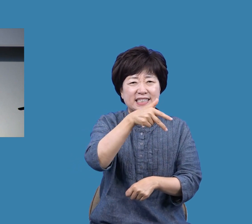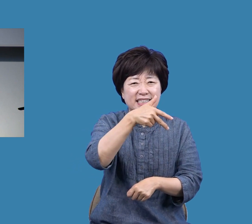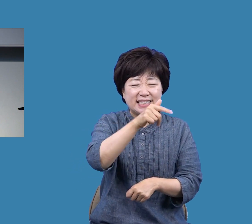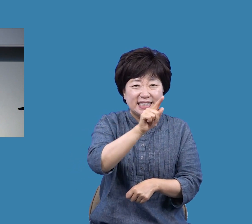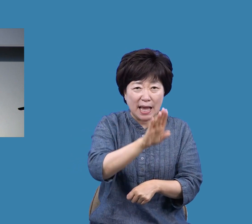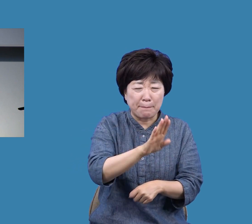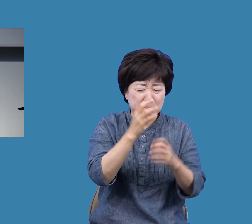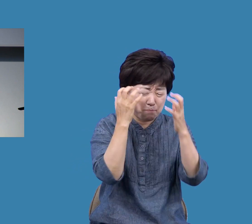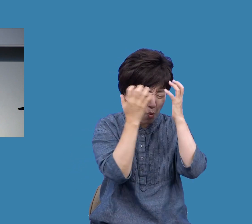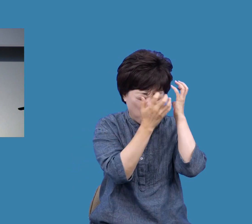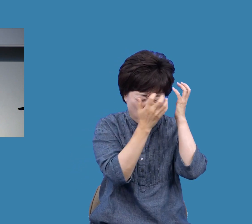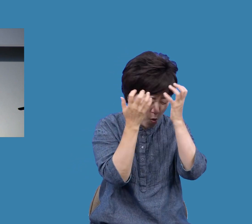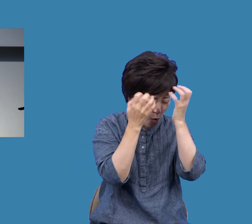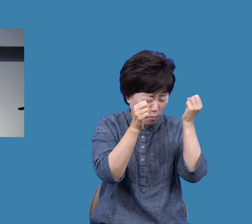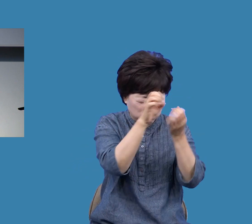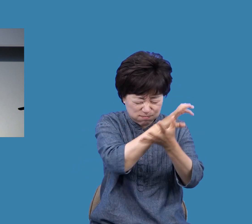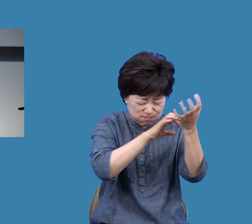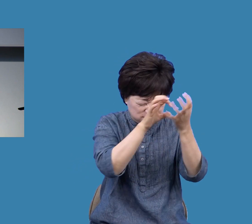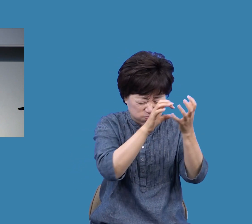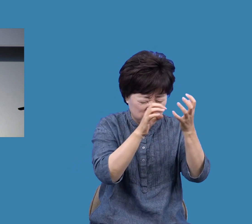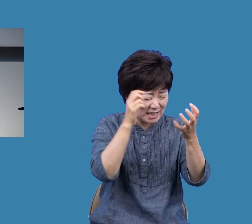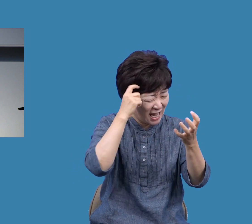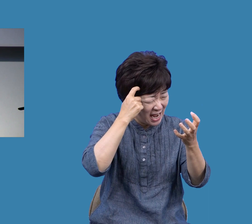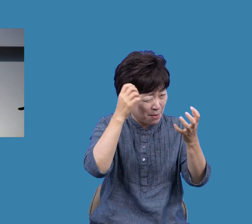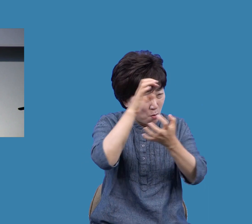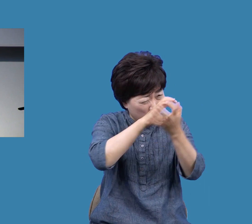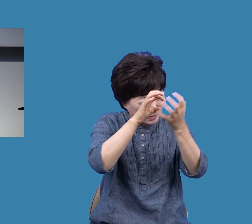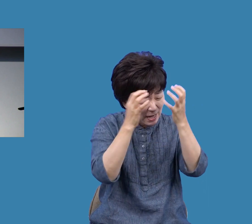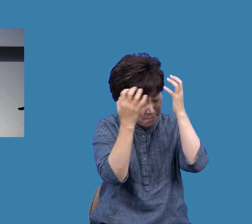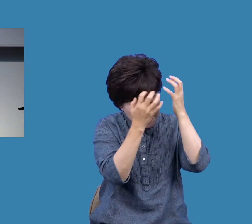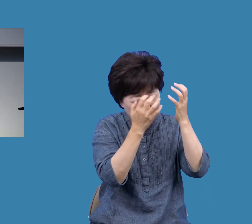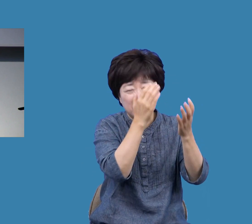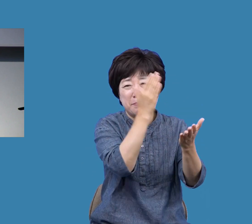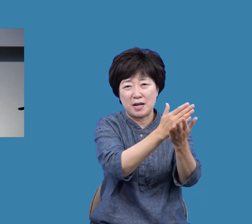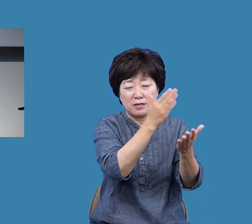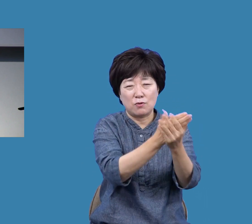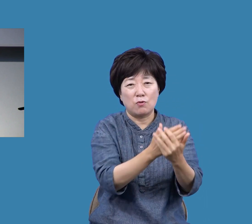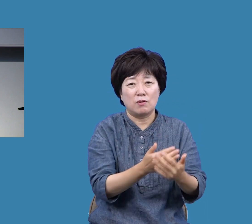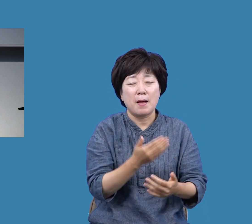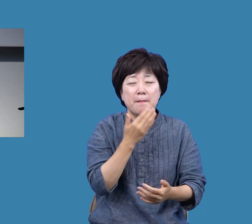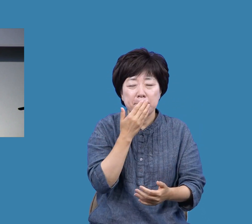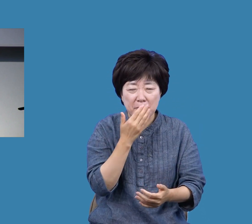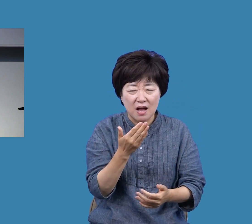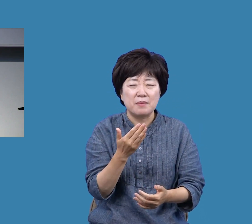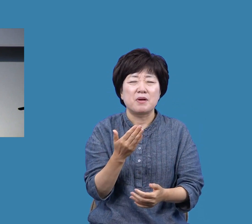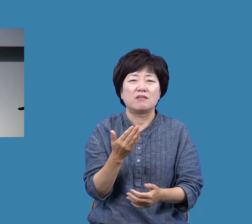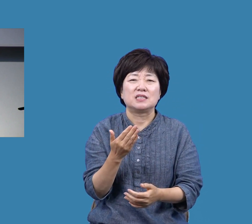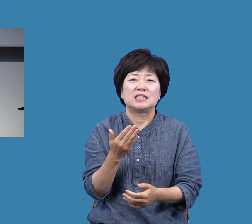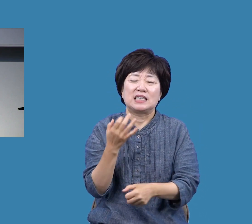만들지 말고, 생각도 복잡하게 하지 말고, 가능하면 단순하게 하세요.